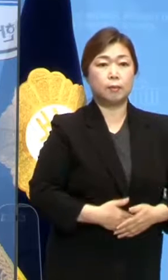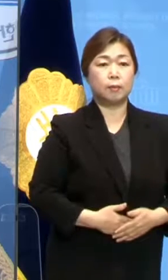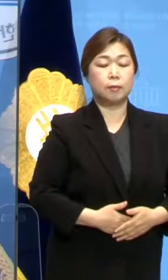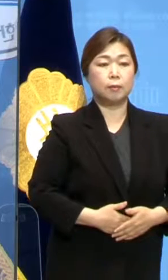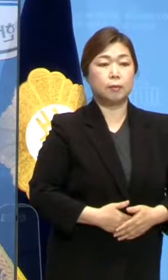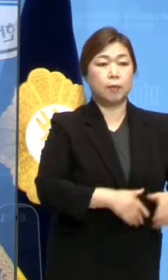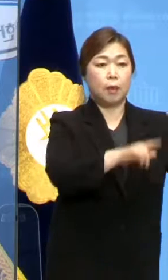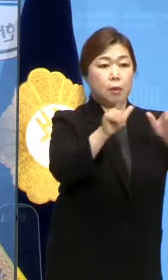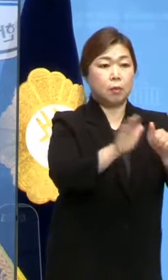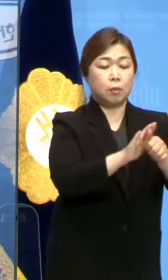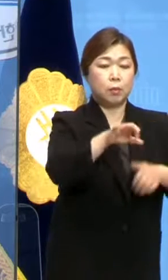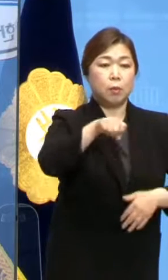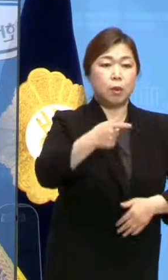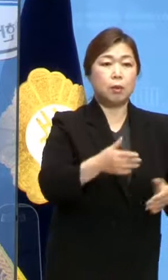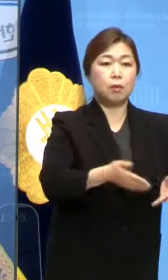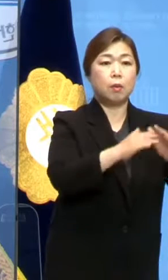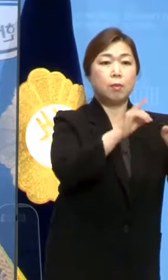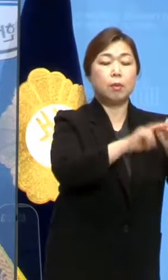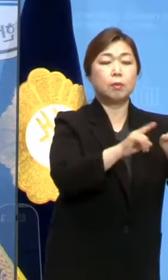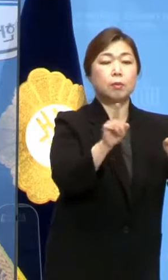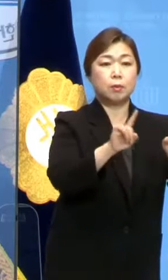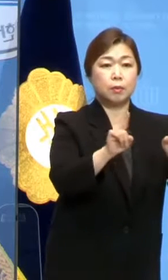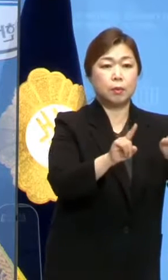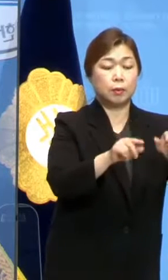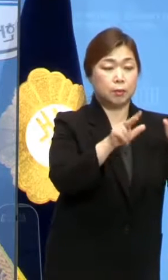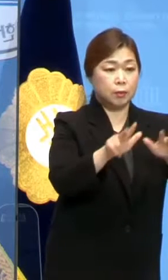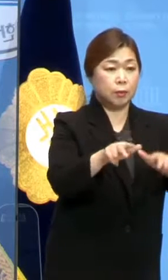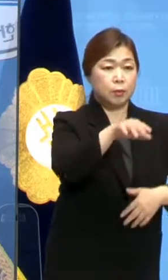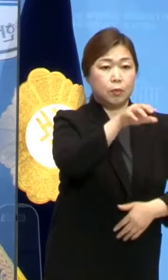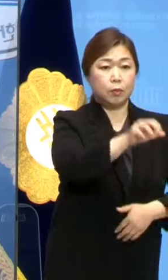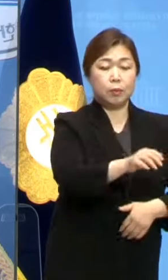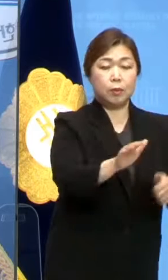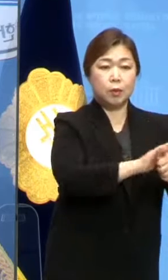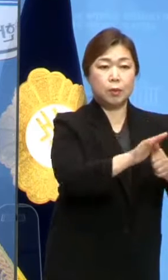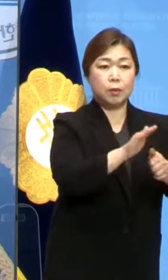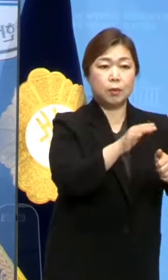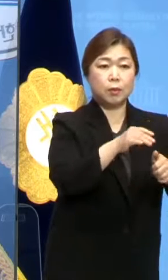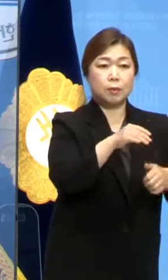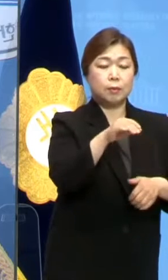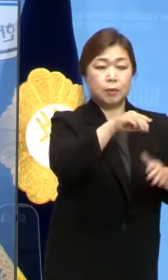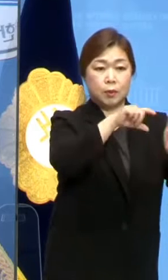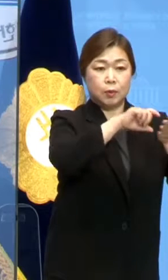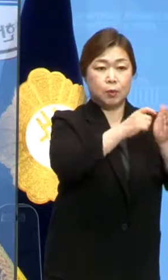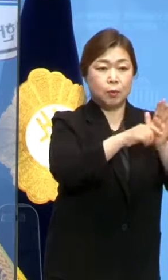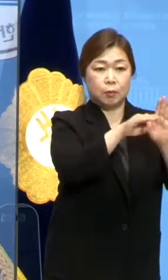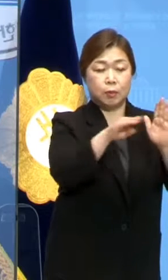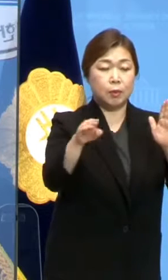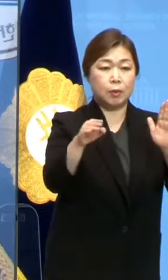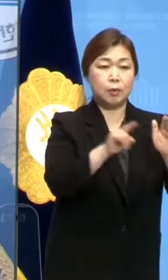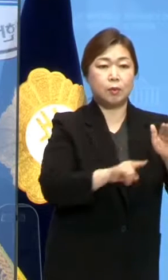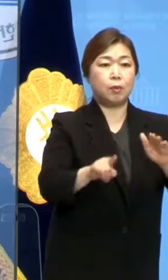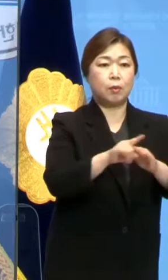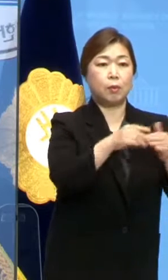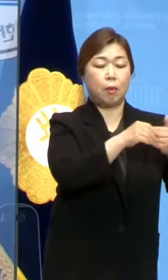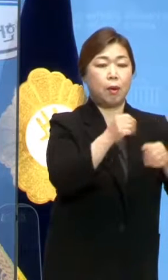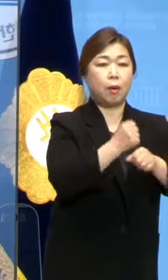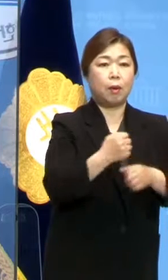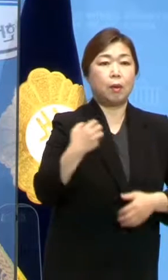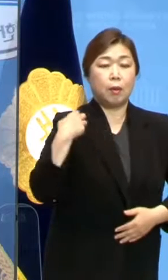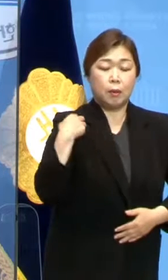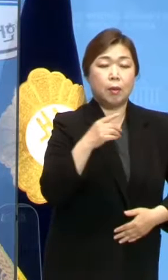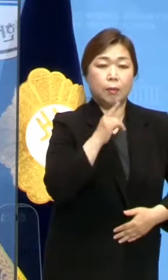사회서비스 원 을 설립하는 목적으로 현장에 서비스 7 관리로 손도 적 역할을 수행할